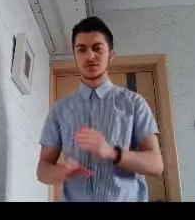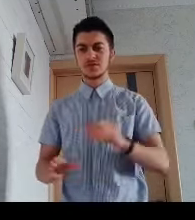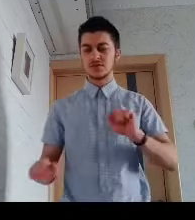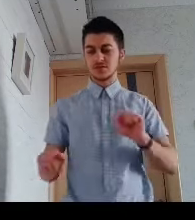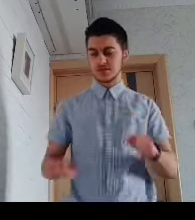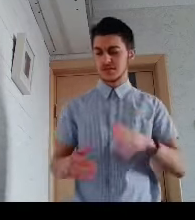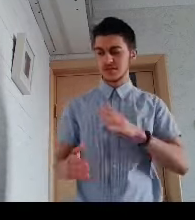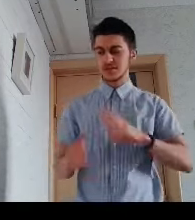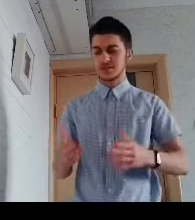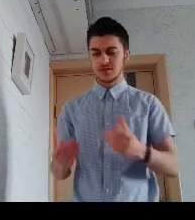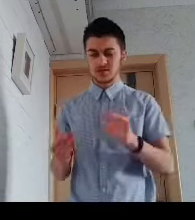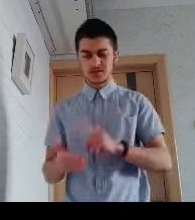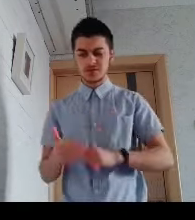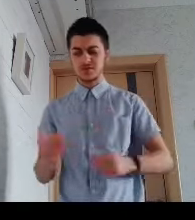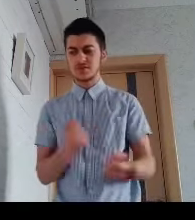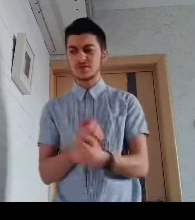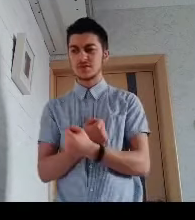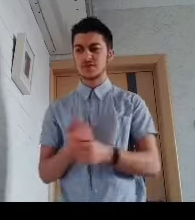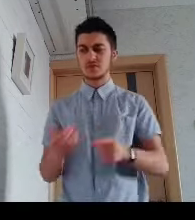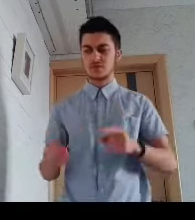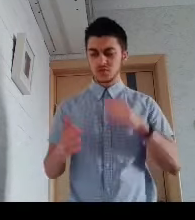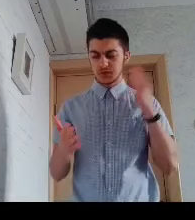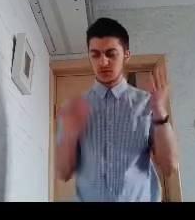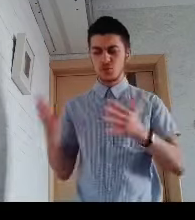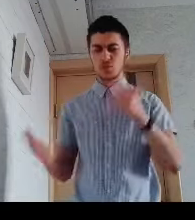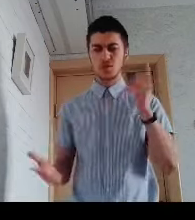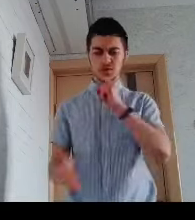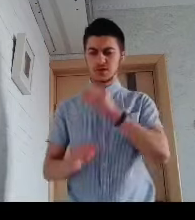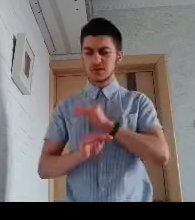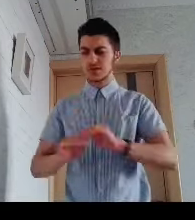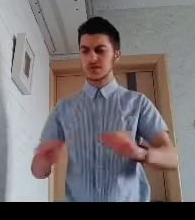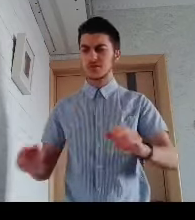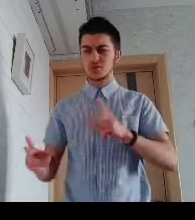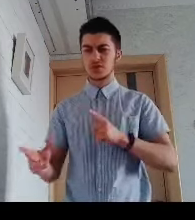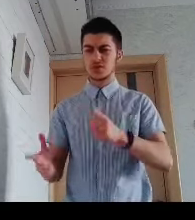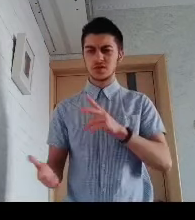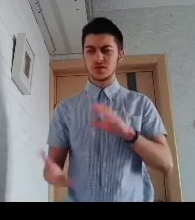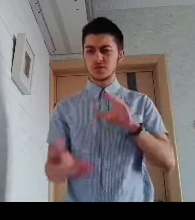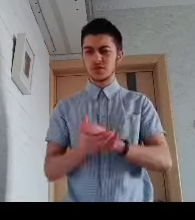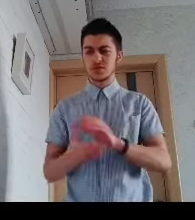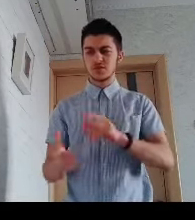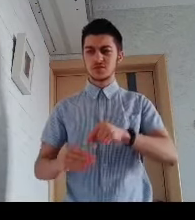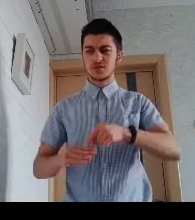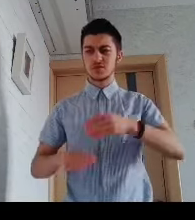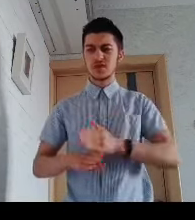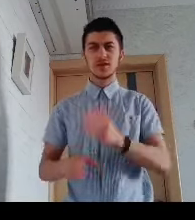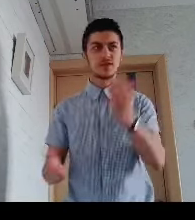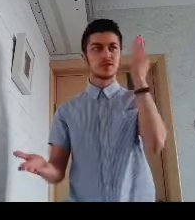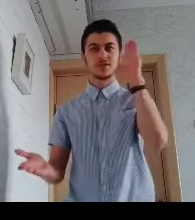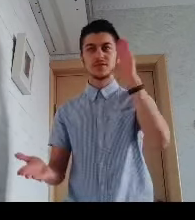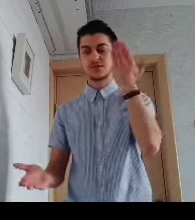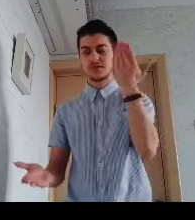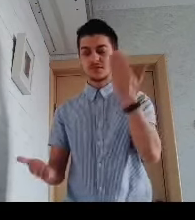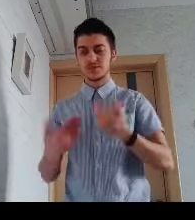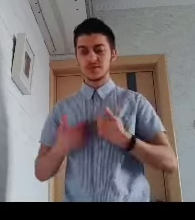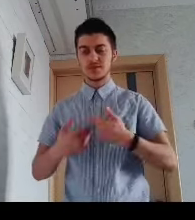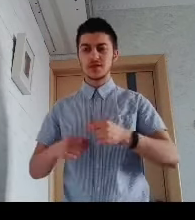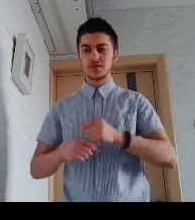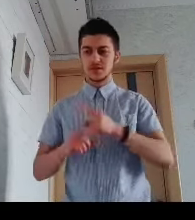Я могу к себе прижать, успокоить, чтобы твоя буря стихла. Мы найдем друг друга на осколках, в зеркальных отражениях. Так тихо,